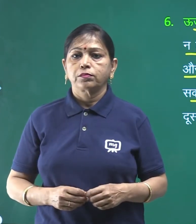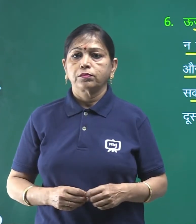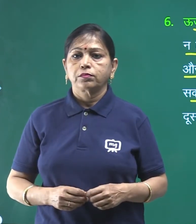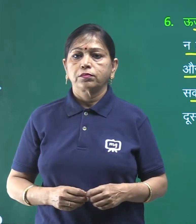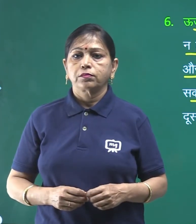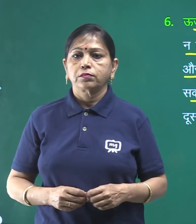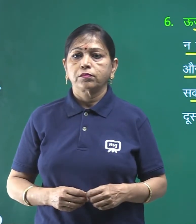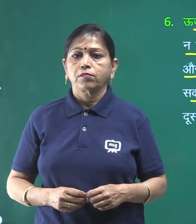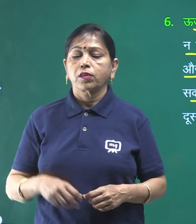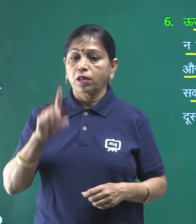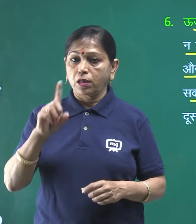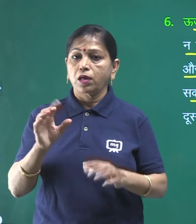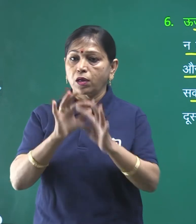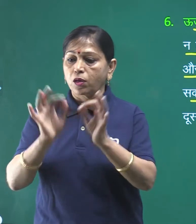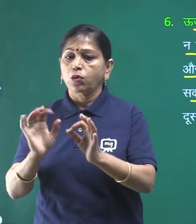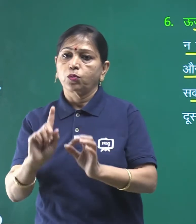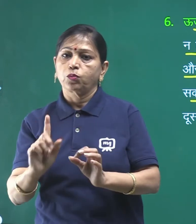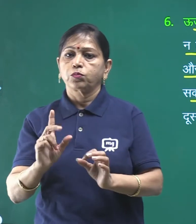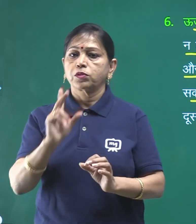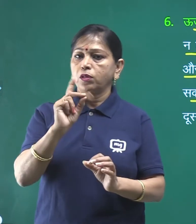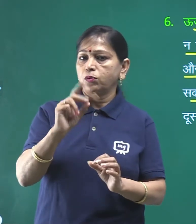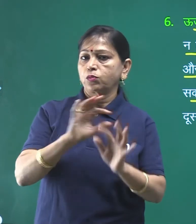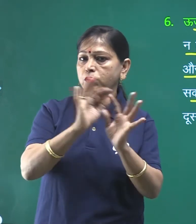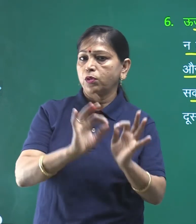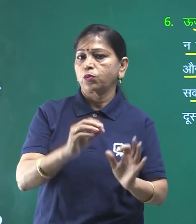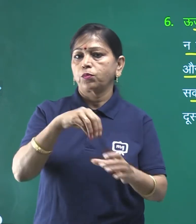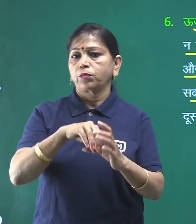एक रूप से दूसरे रूप में